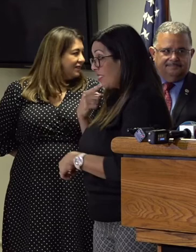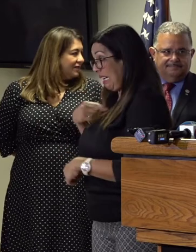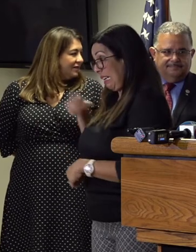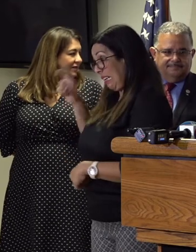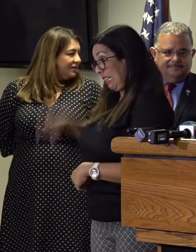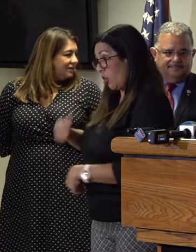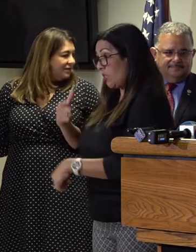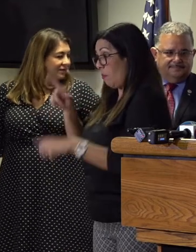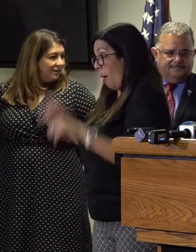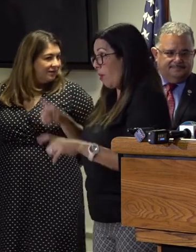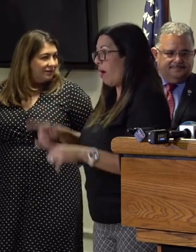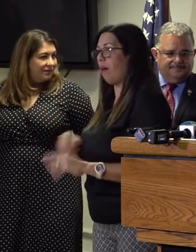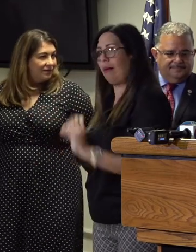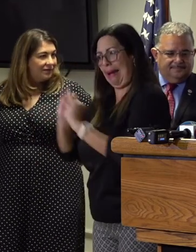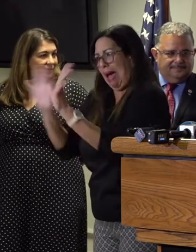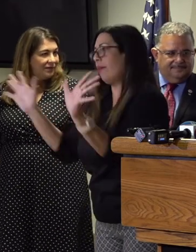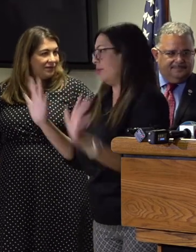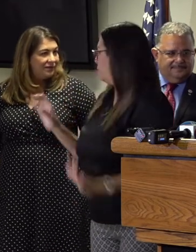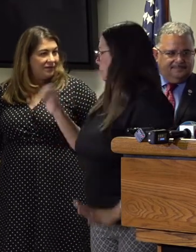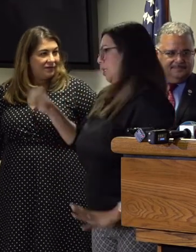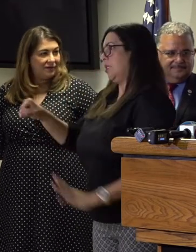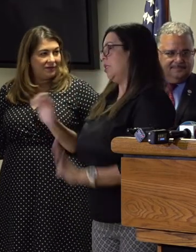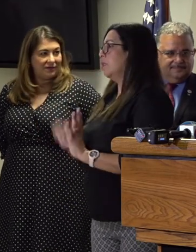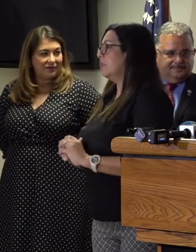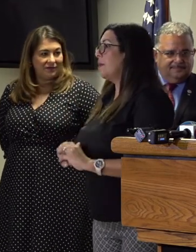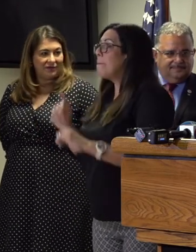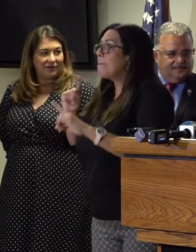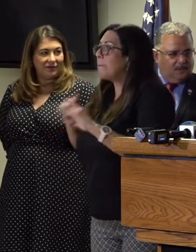del Departamento de Salud, definitivamente. No